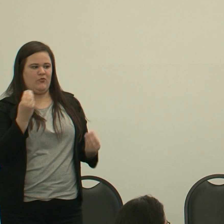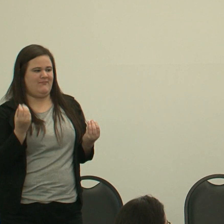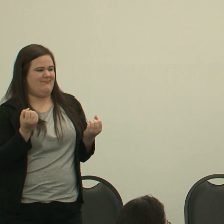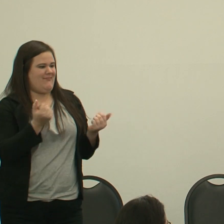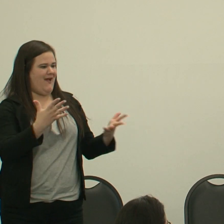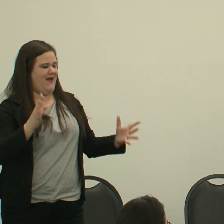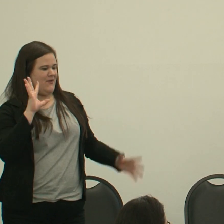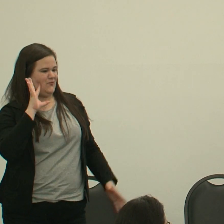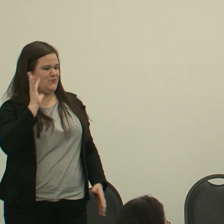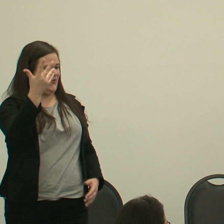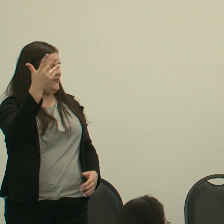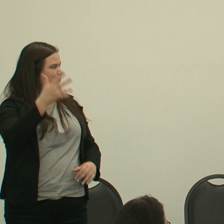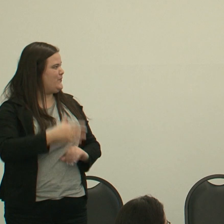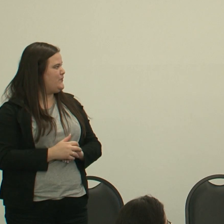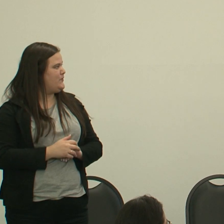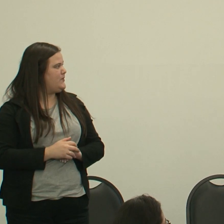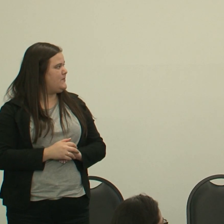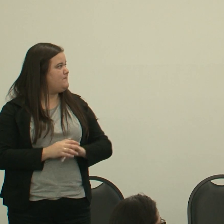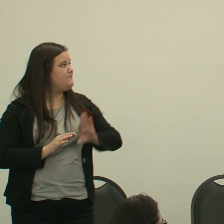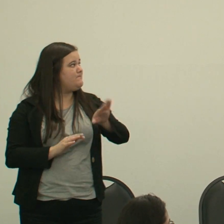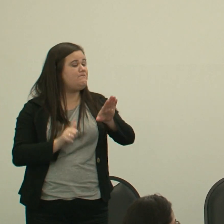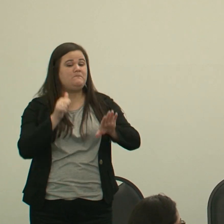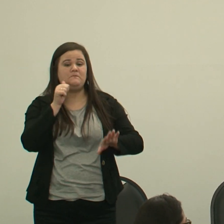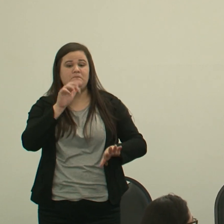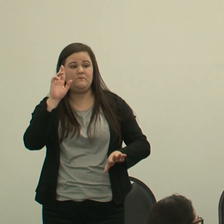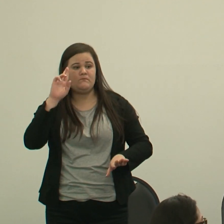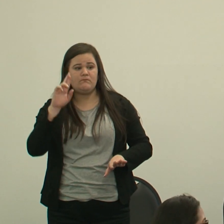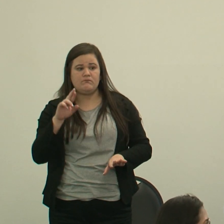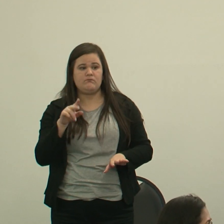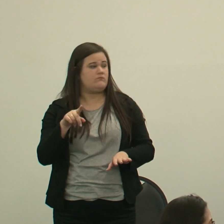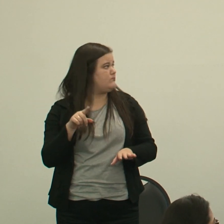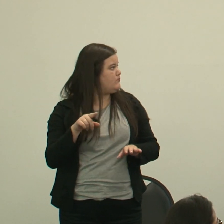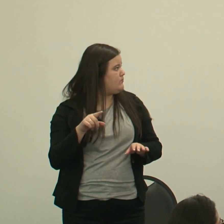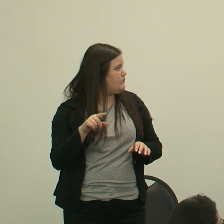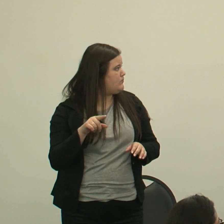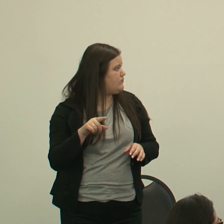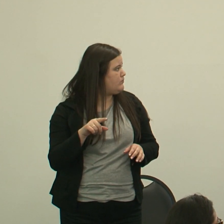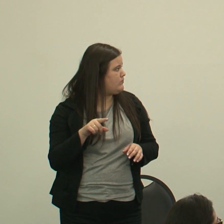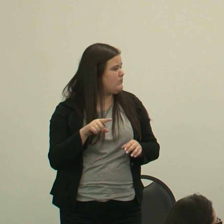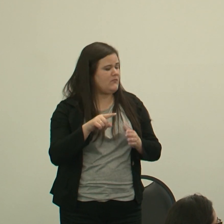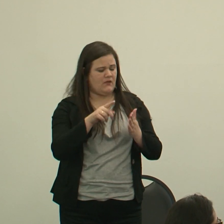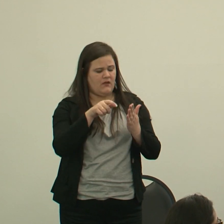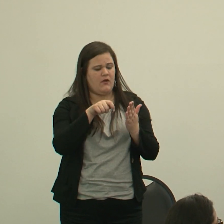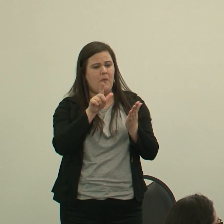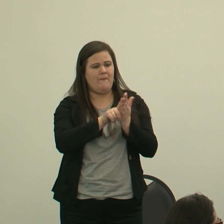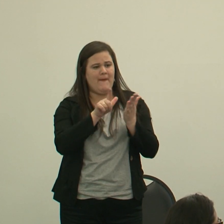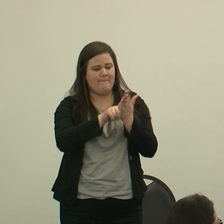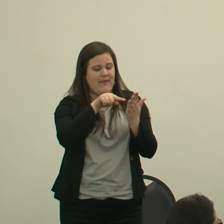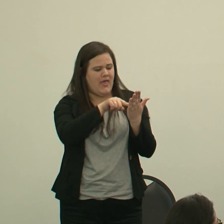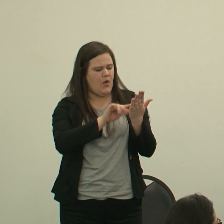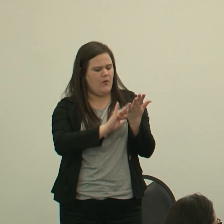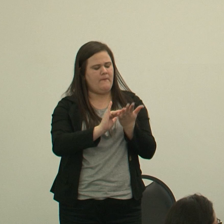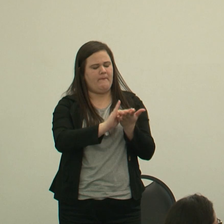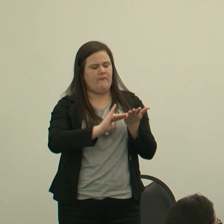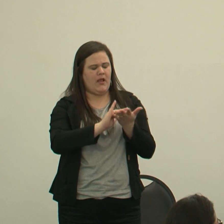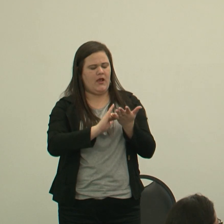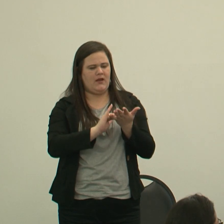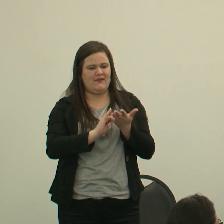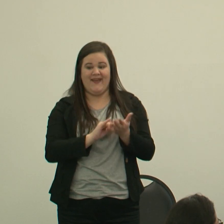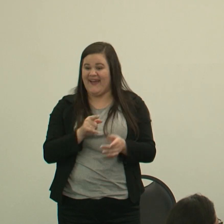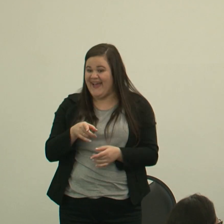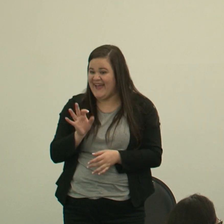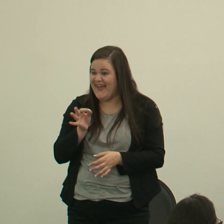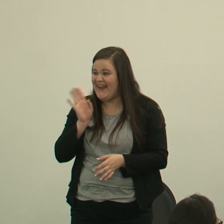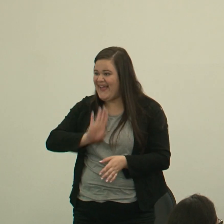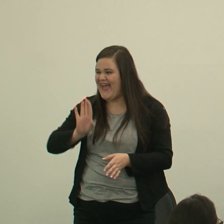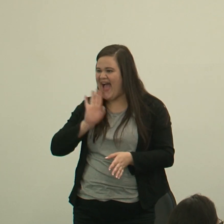para vocês. Senhorita, esses cardápios estão em braille. Pois é, não é legal? Não é